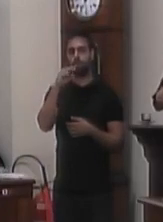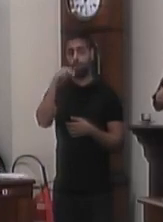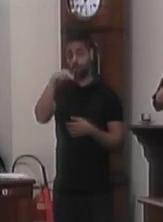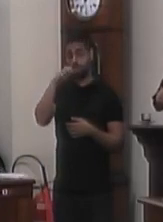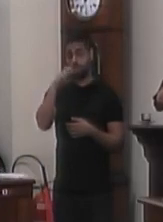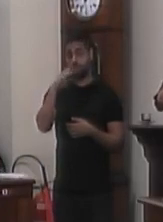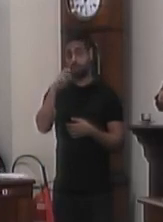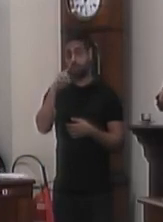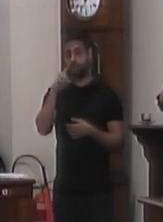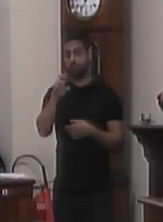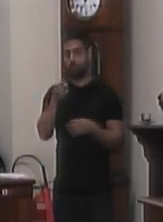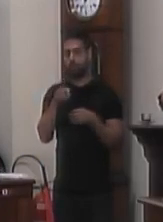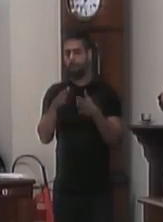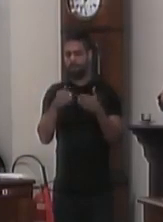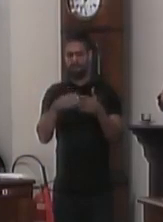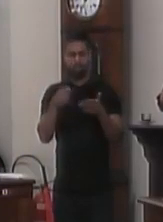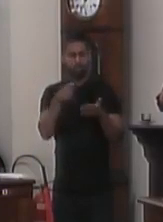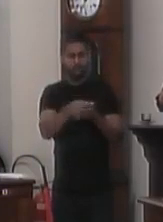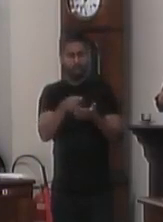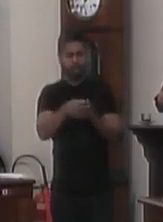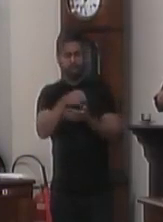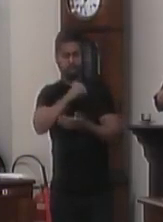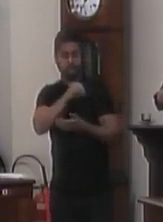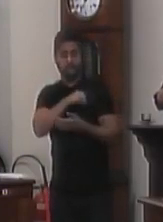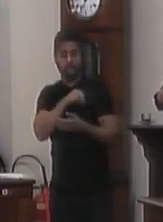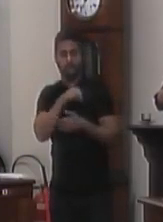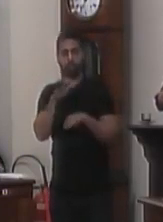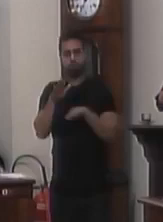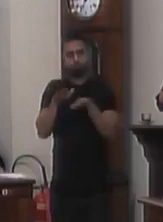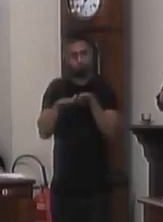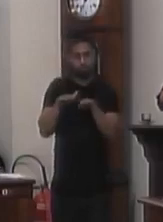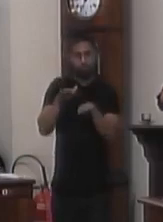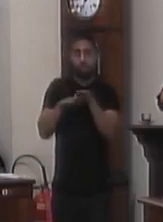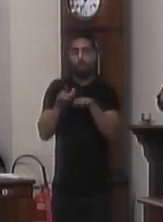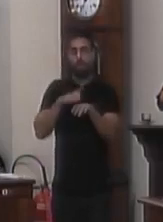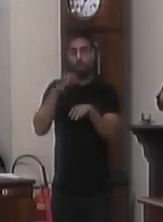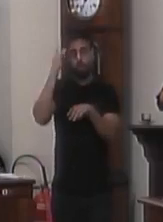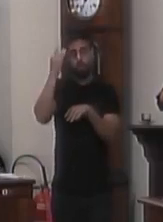questionando o pagamento. A gente tem isso bem controlado. Eu acho que o prefeito tem